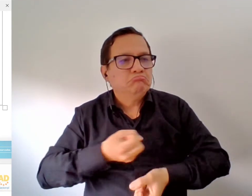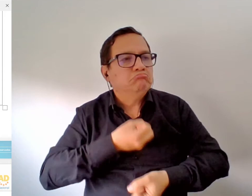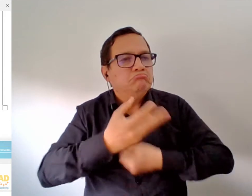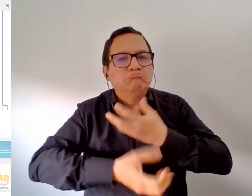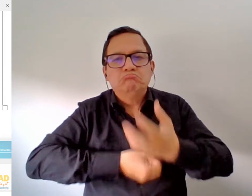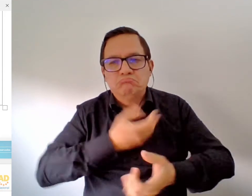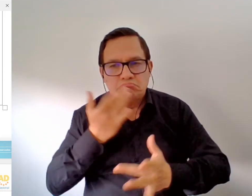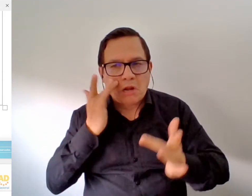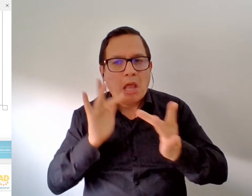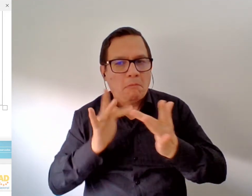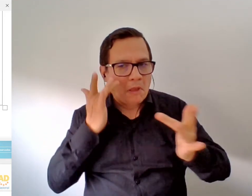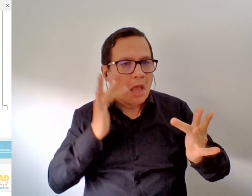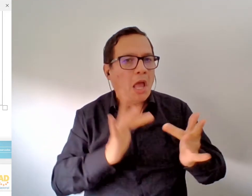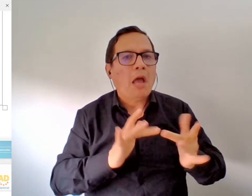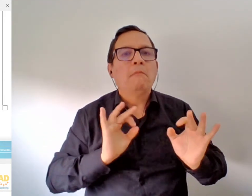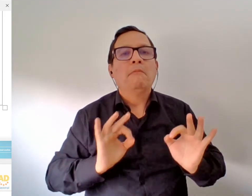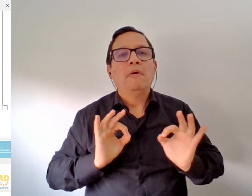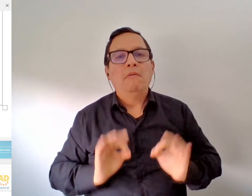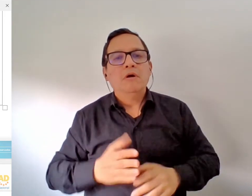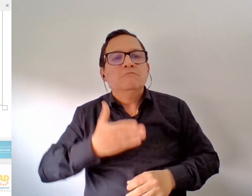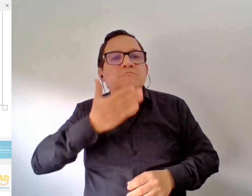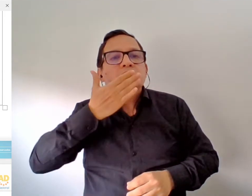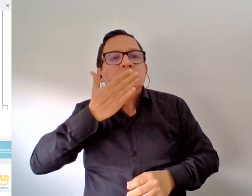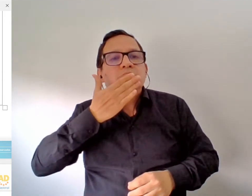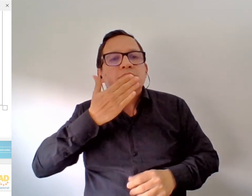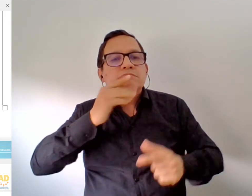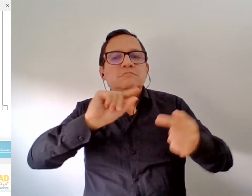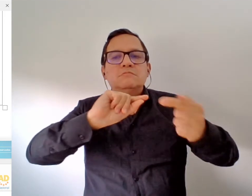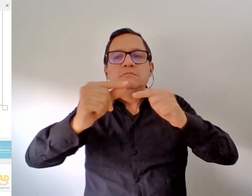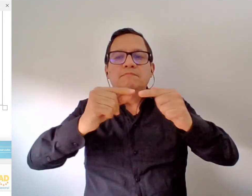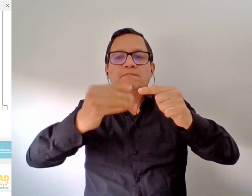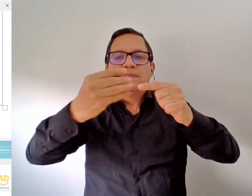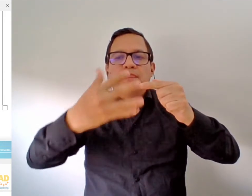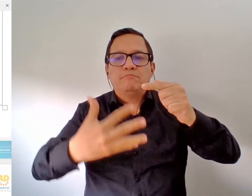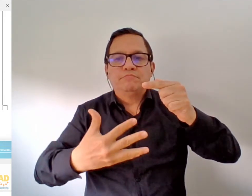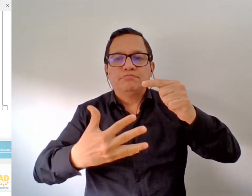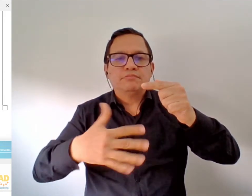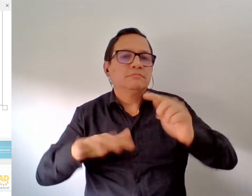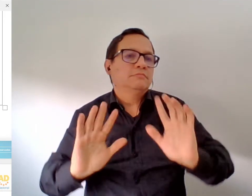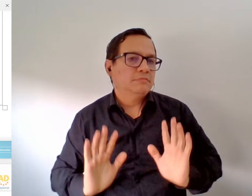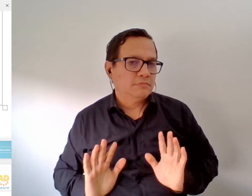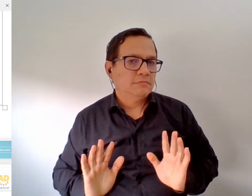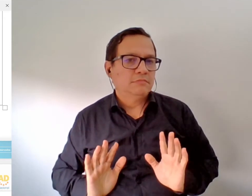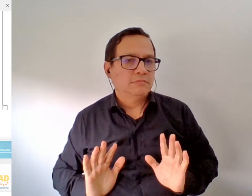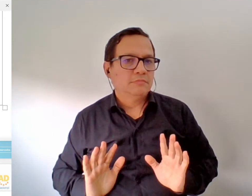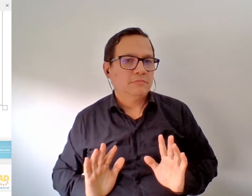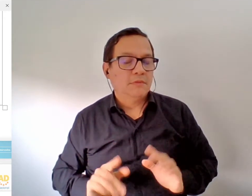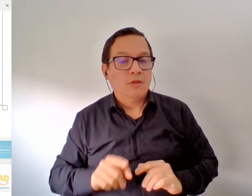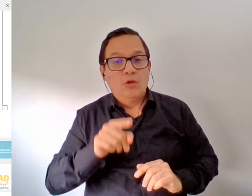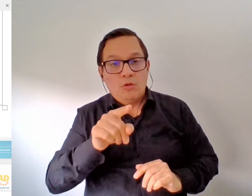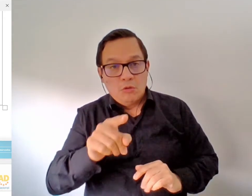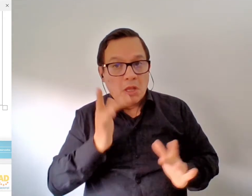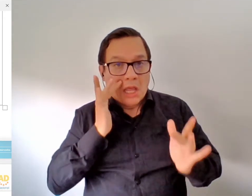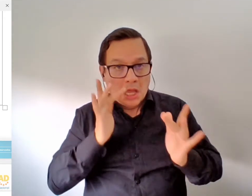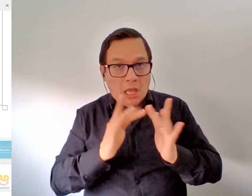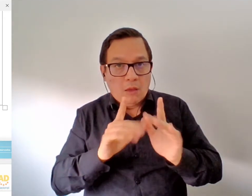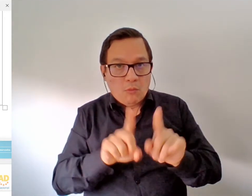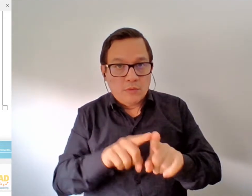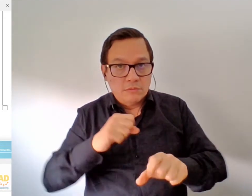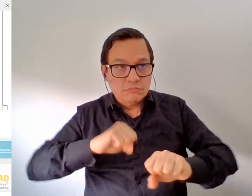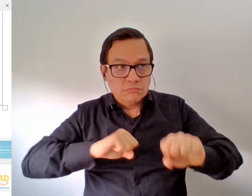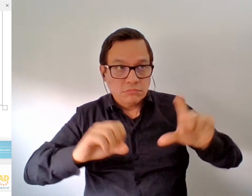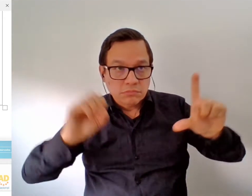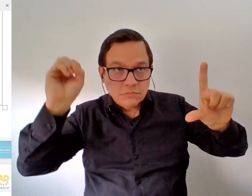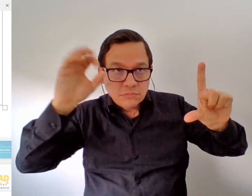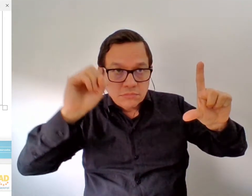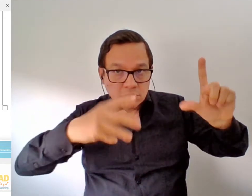son pertinentes y suficientemente argumentadas. Si su trabajo se encuentra en